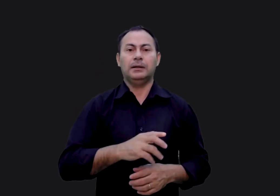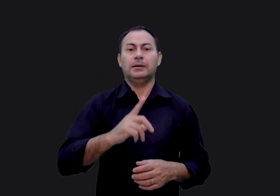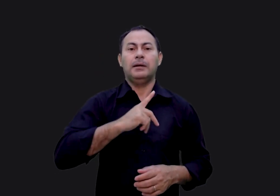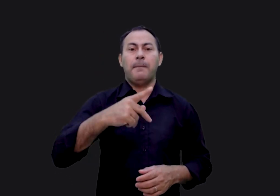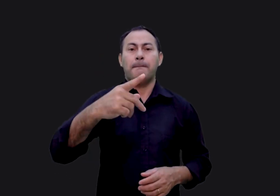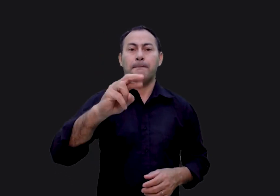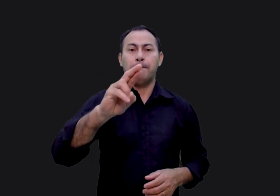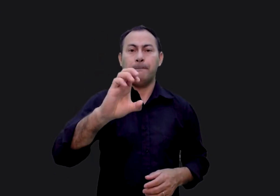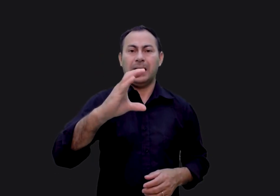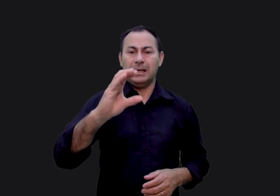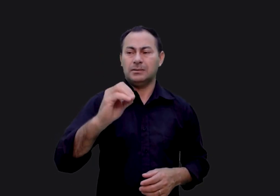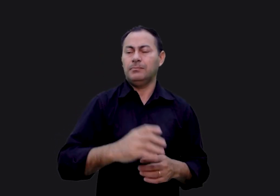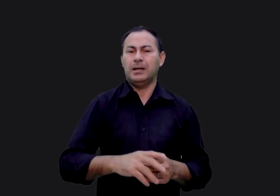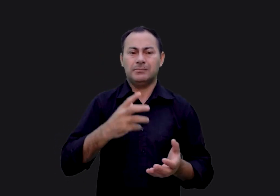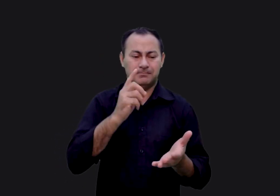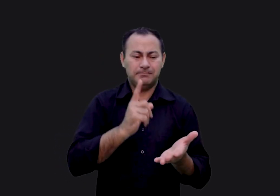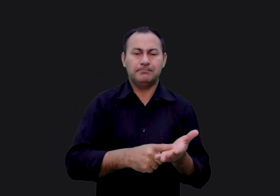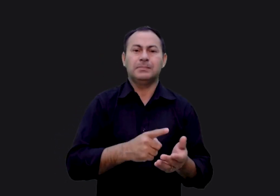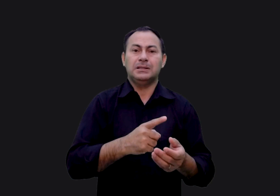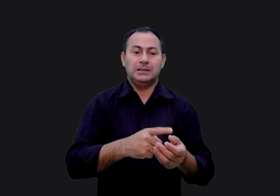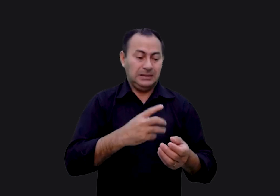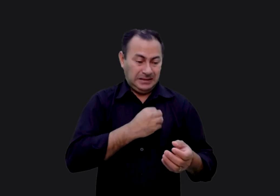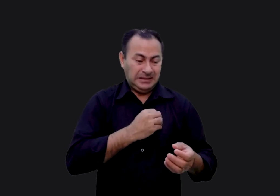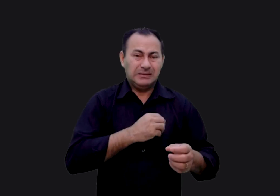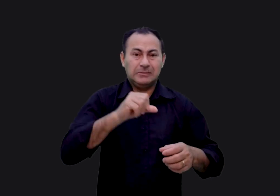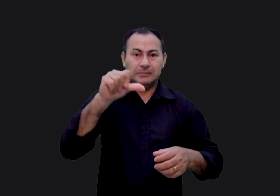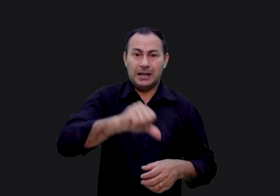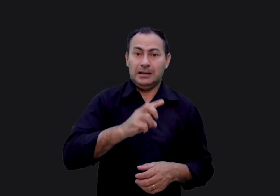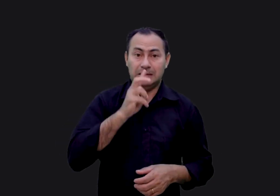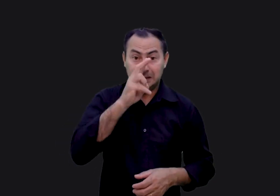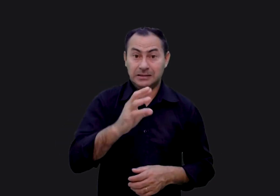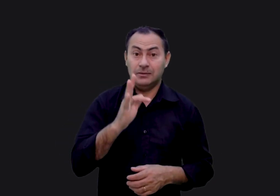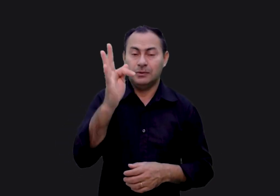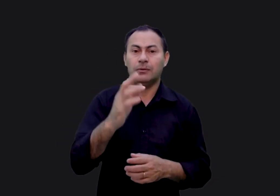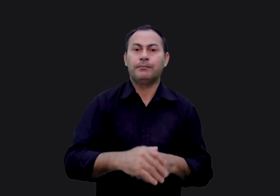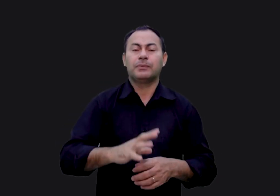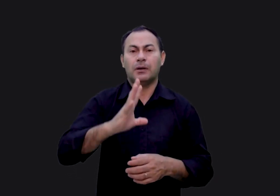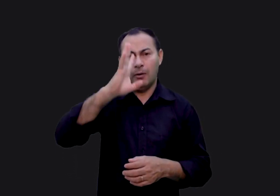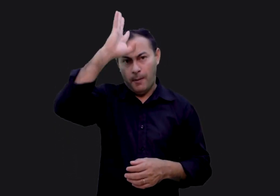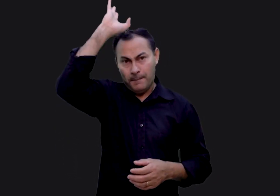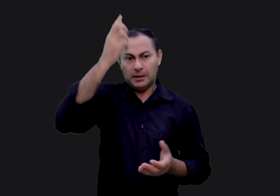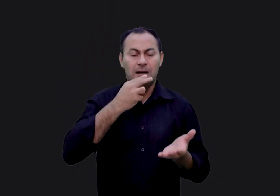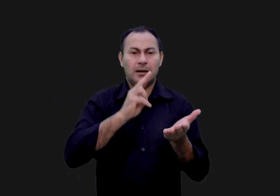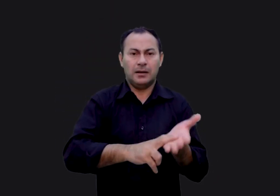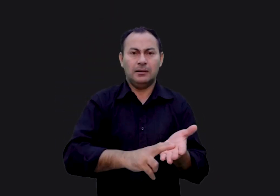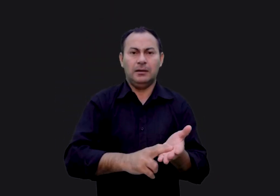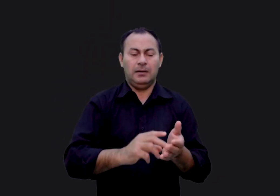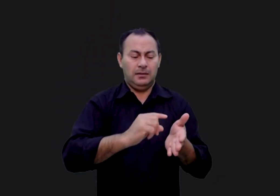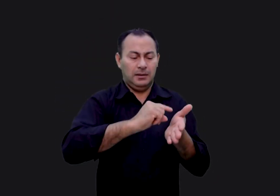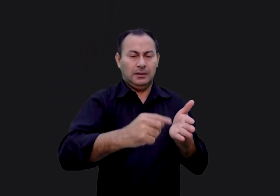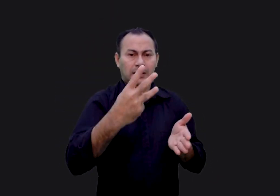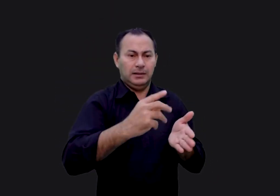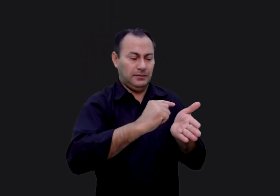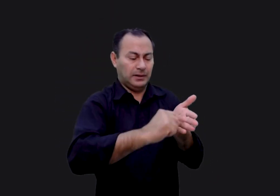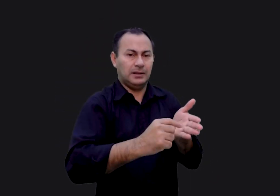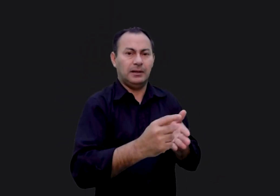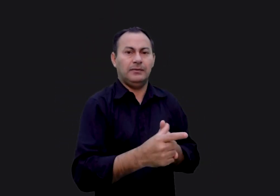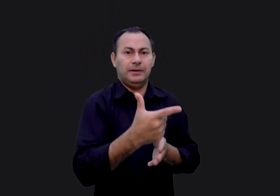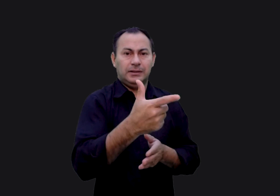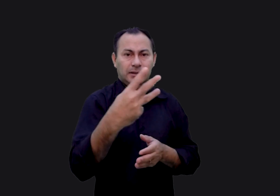Mesmo nesses dias de inflação, o pecado tem um preço muito alto. Em Romanos capítulo 6, verso 23, Paulo diz que o salário do